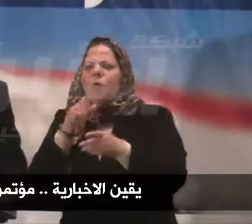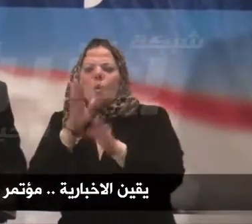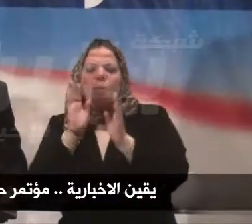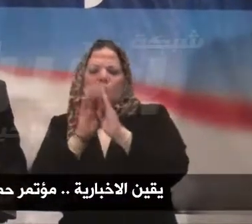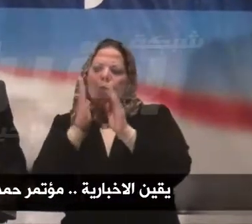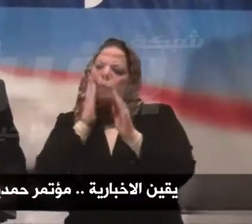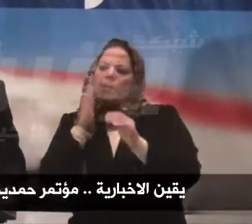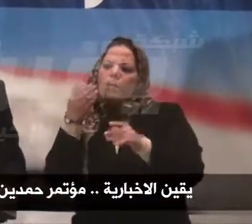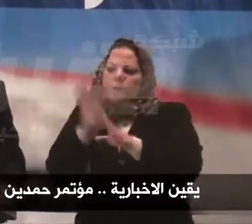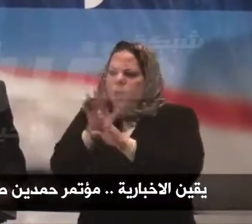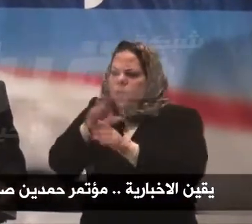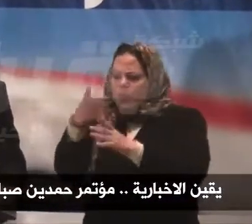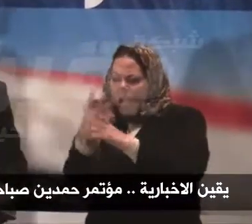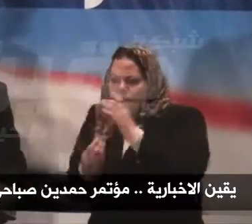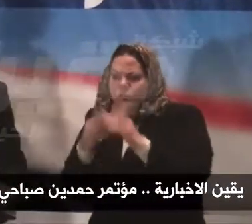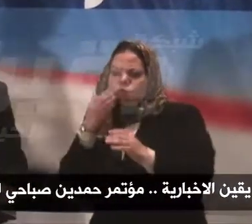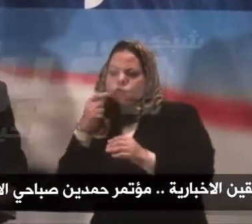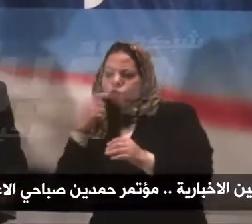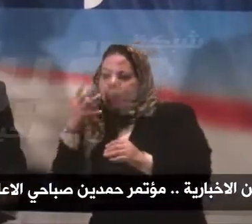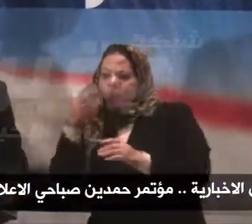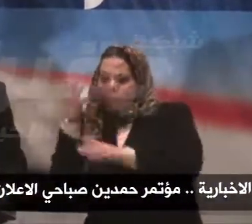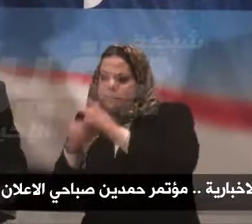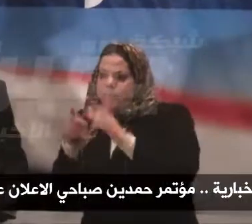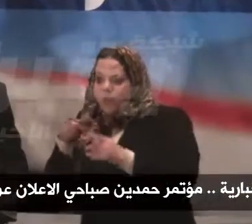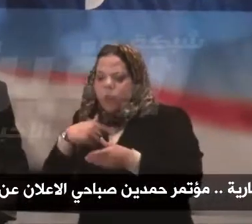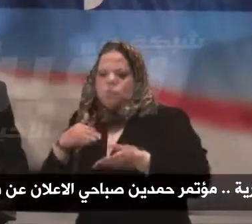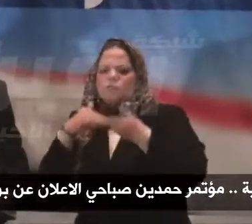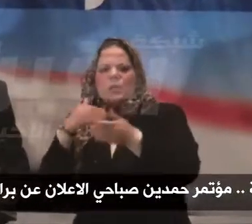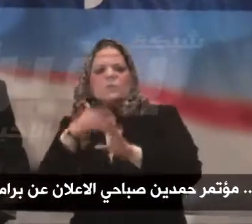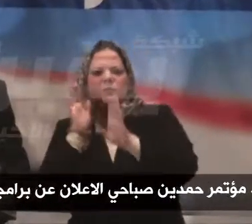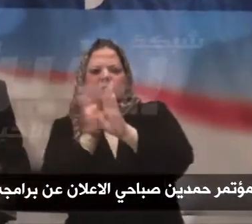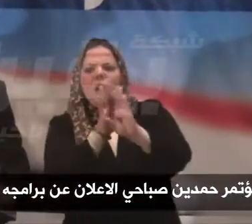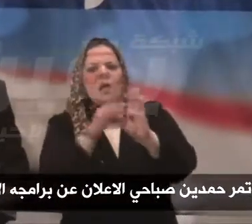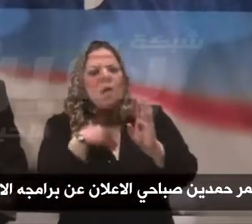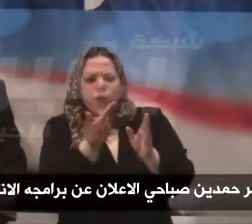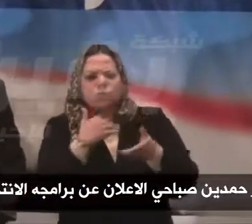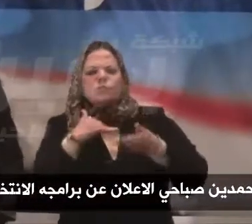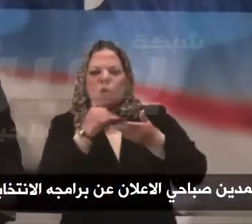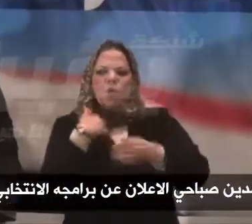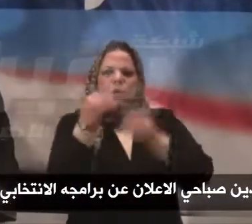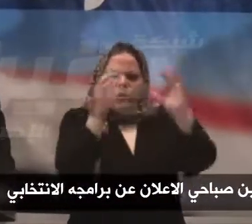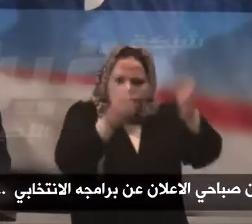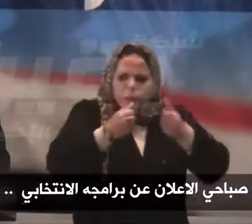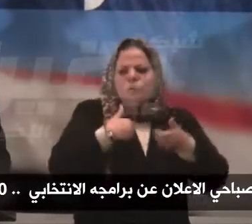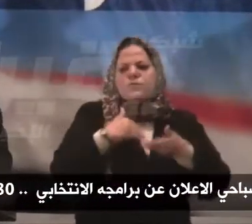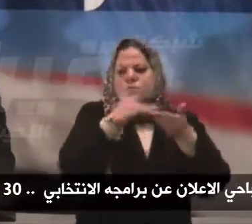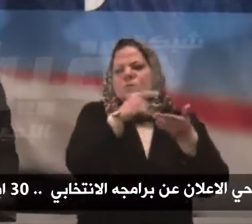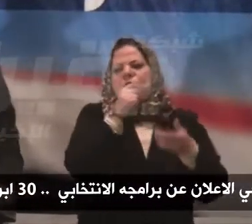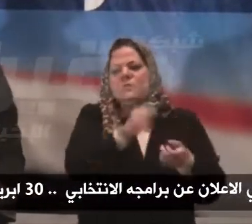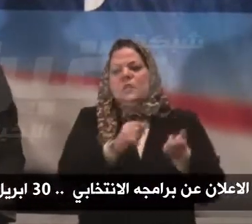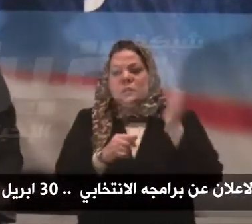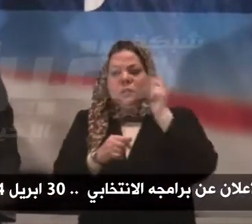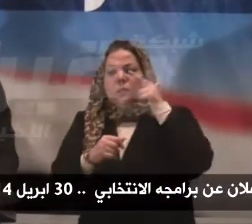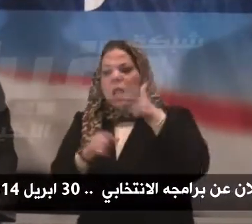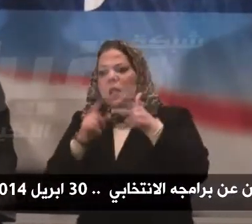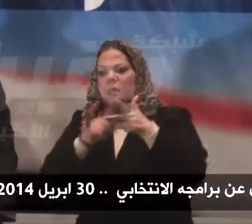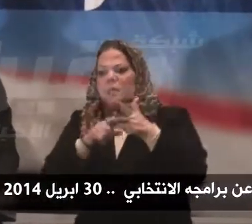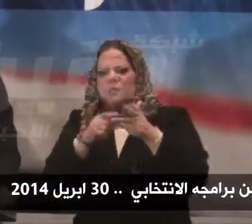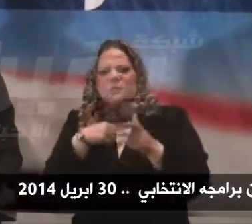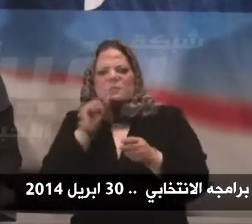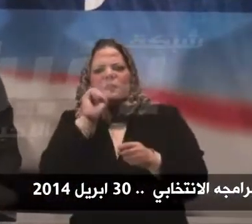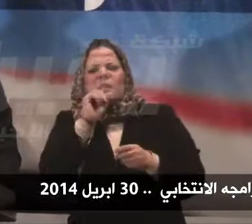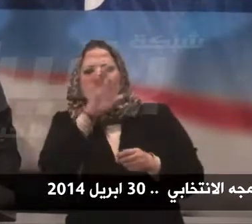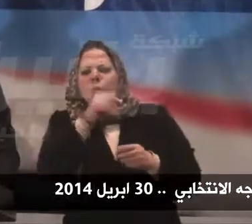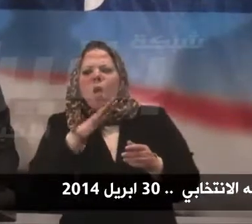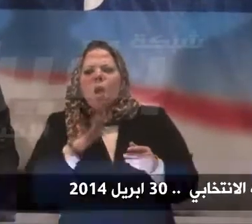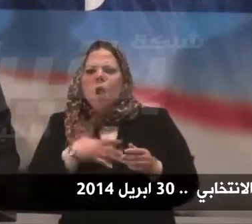لأسر ضحاياهم تكفل لهم الحياة الكريمة. 3 تطوير المنظومة التشريعية